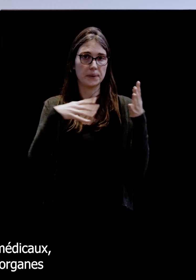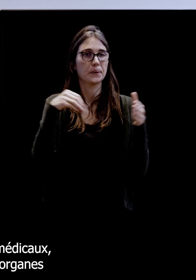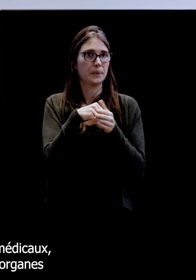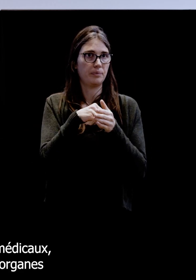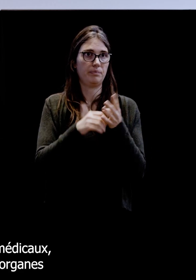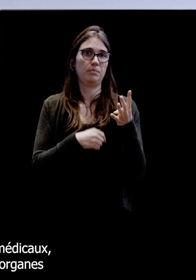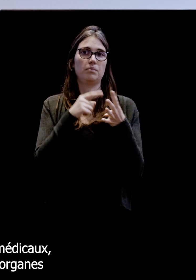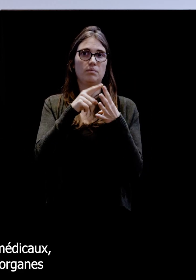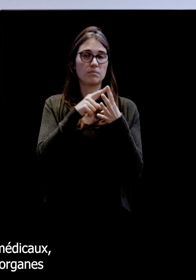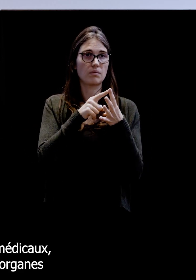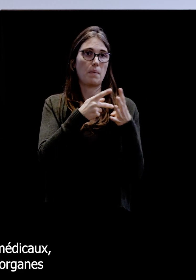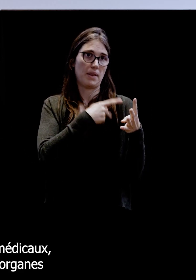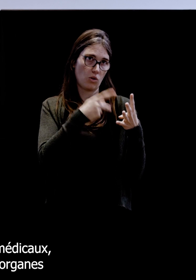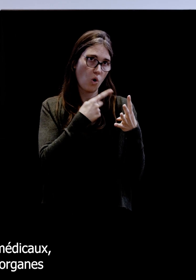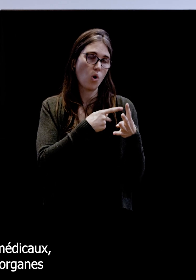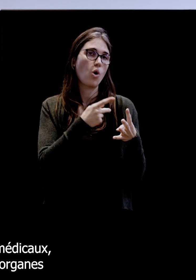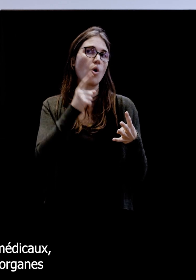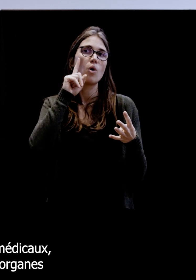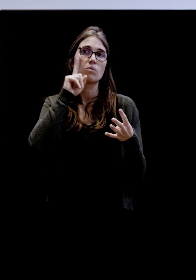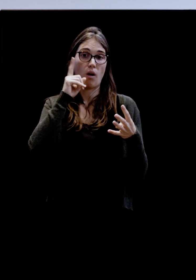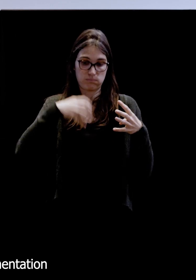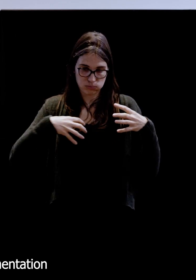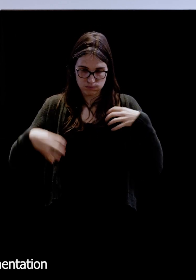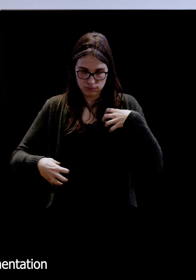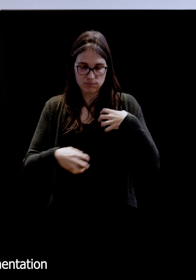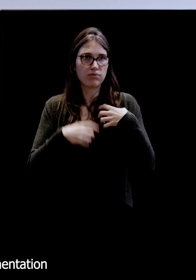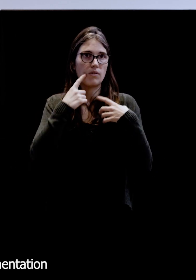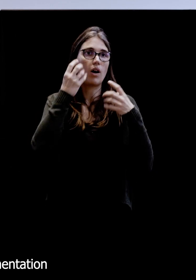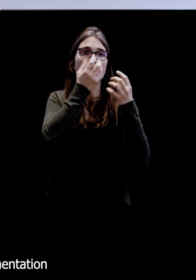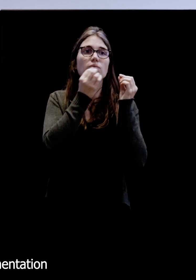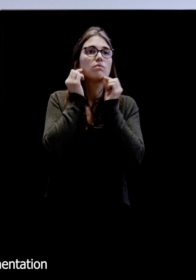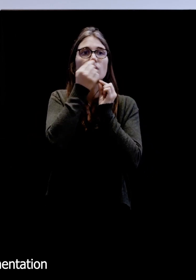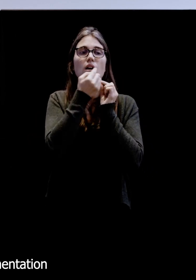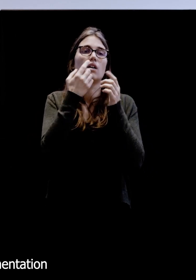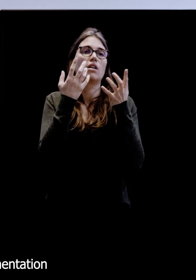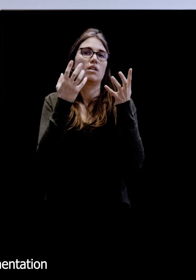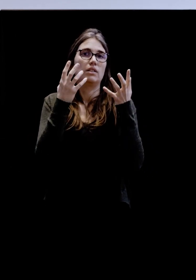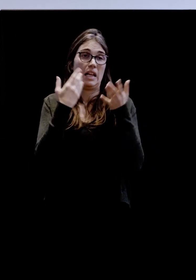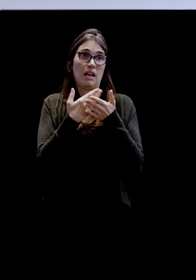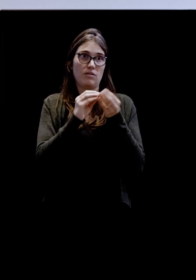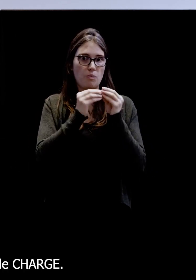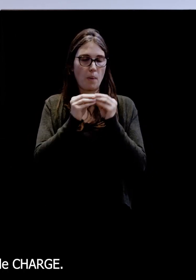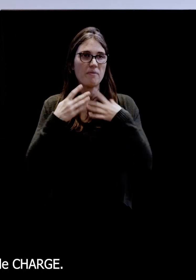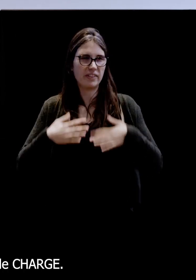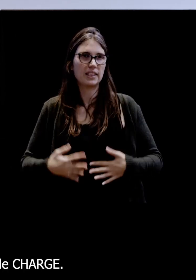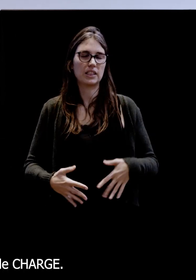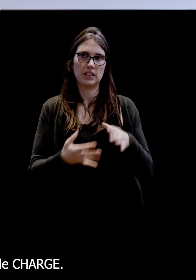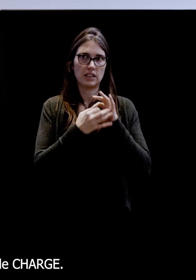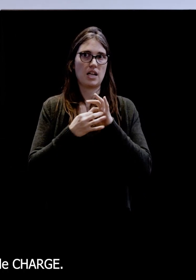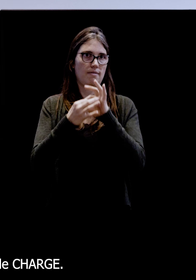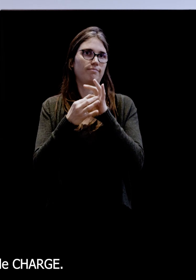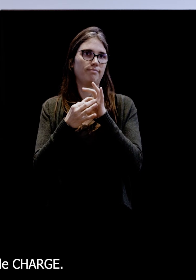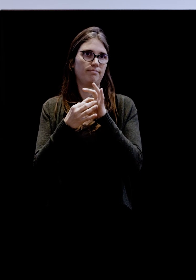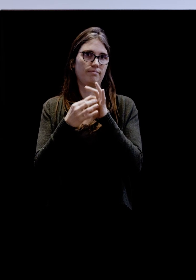En premier, les facteurs médicaux, puisque beaucoup des organes mis en cause dans l'alimentation peuvent être abîmés